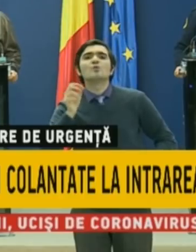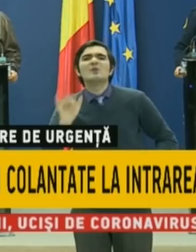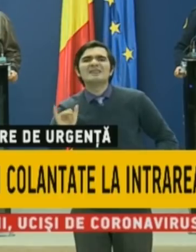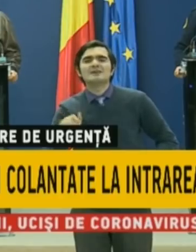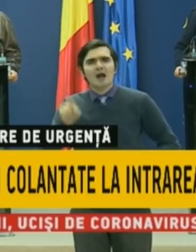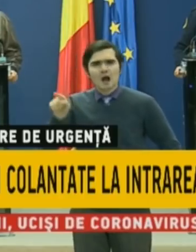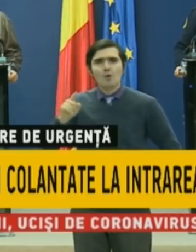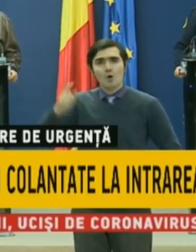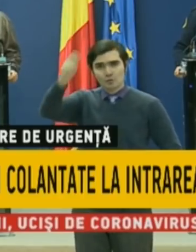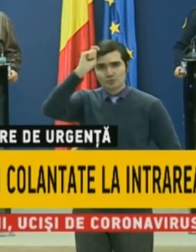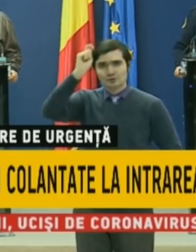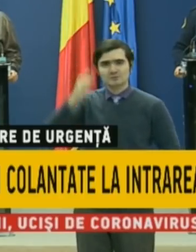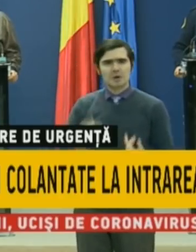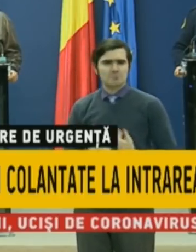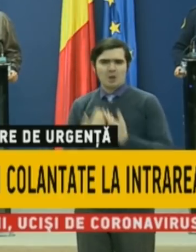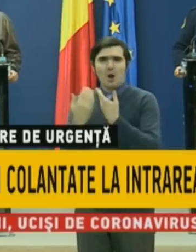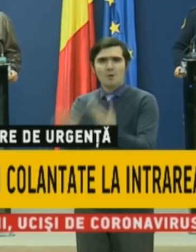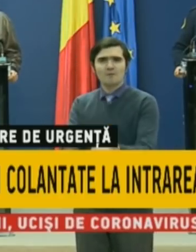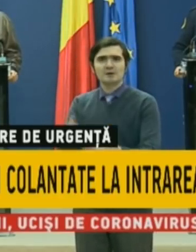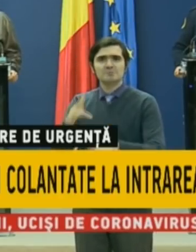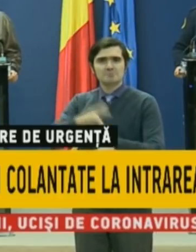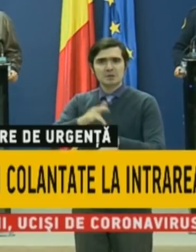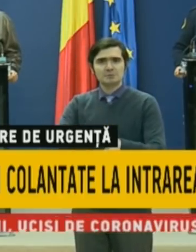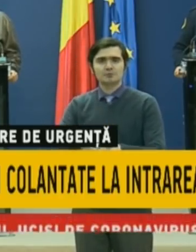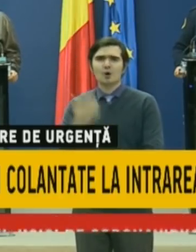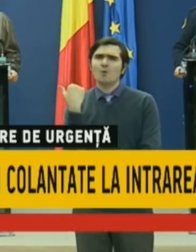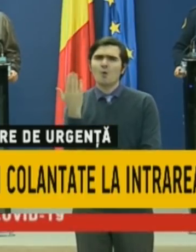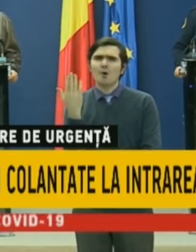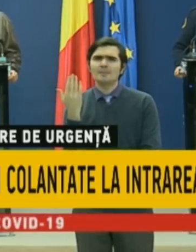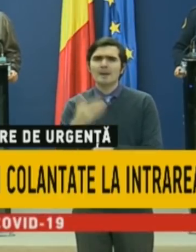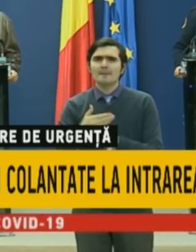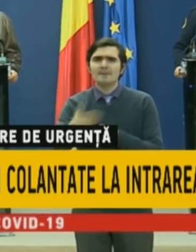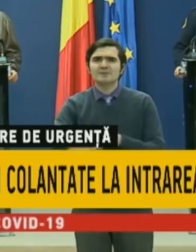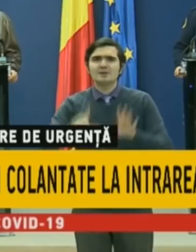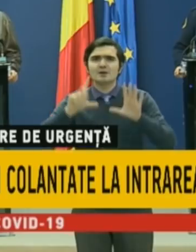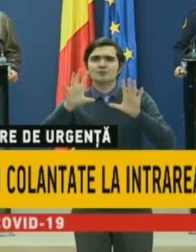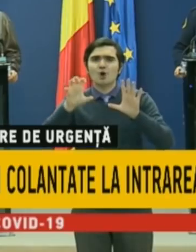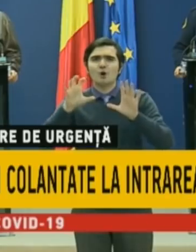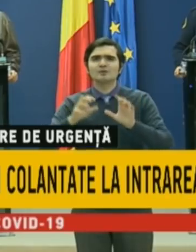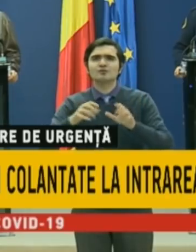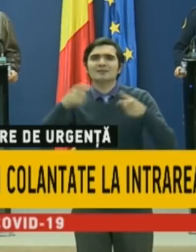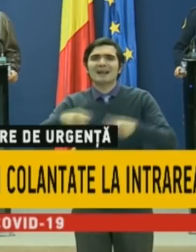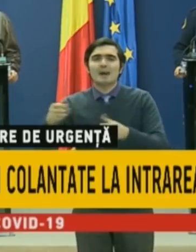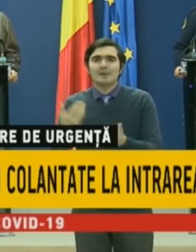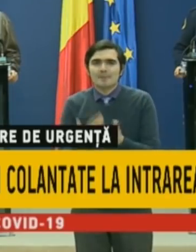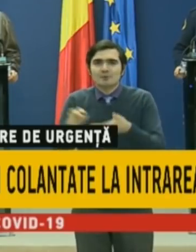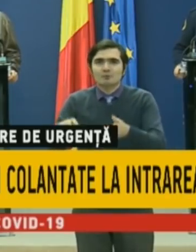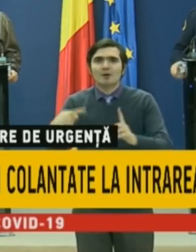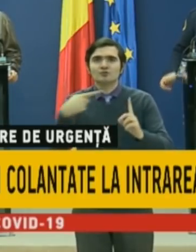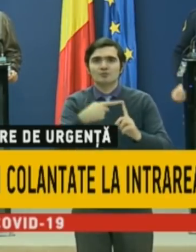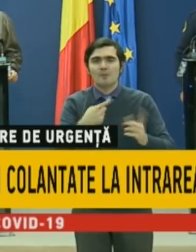dispoziția medicilor un hotel cu peste 90 de camere, tocmai în acest sens.